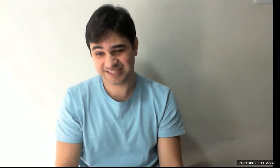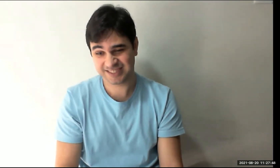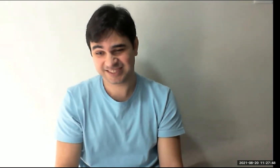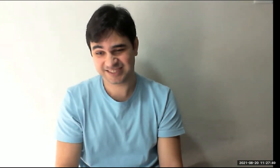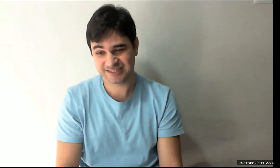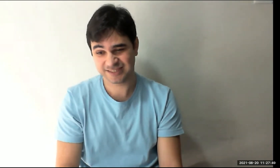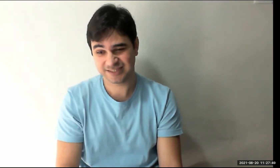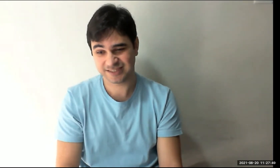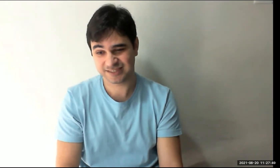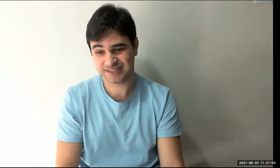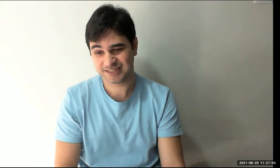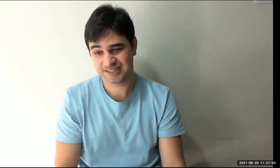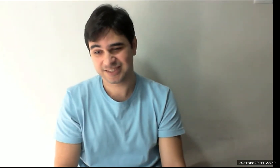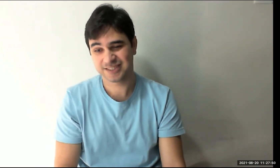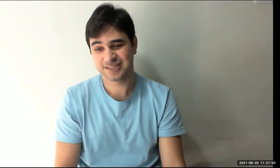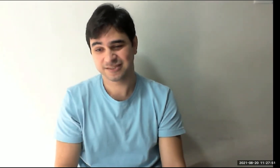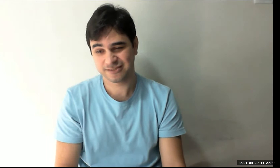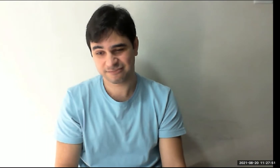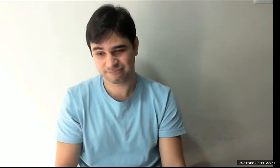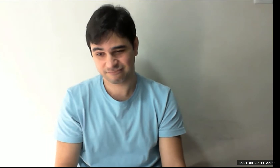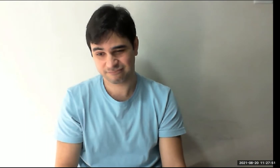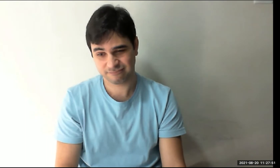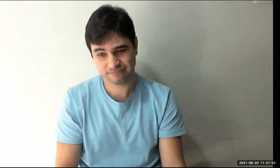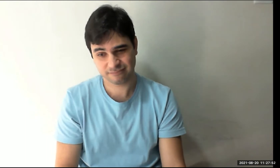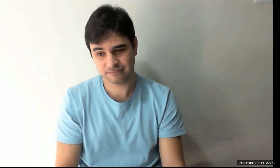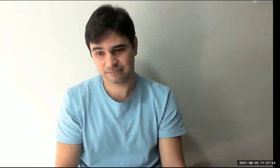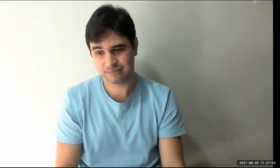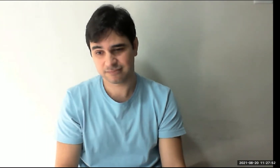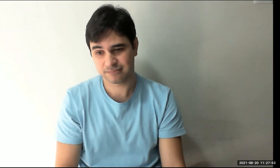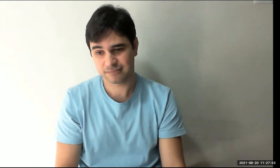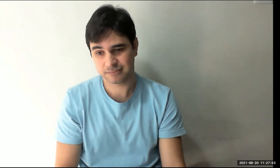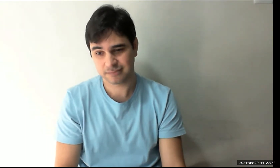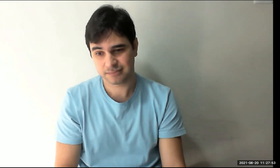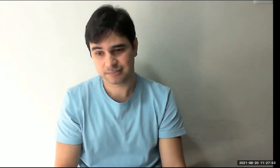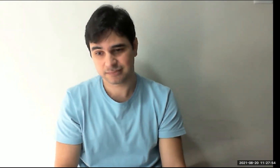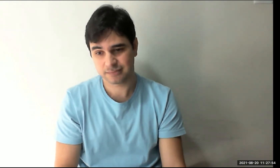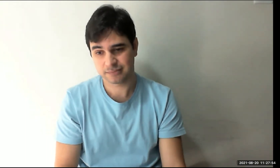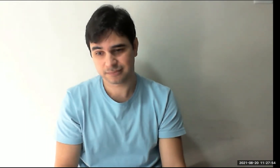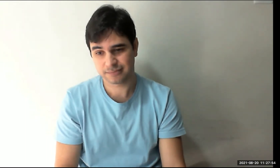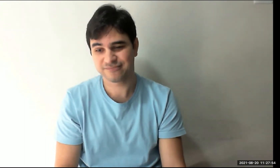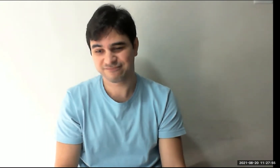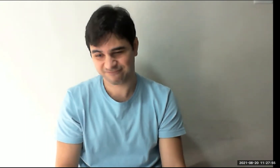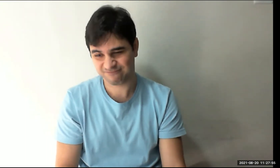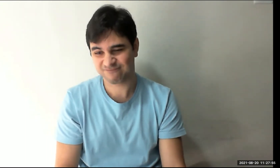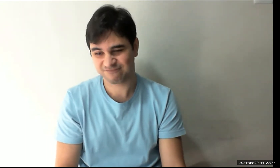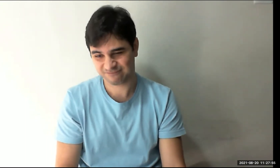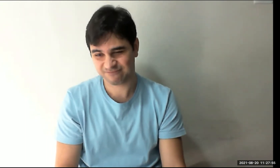né, a fazer esse material, e hoje, nós, surdos do Rio de Janeiro, podemos dizer que nós somos pessoas vencedoras,